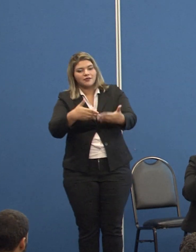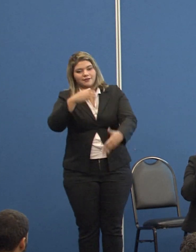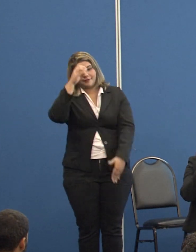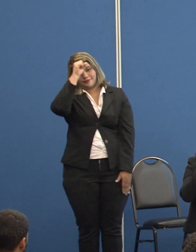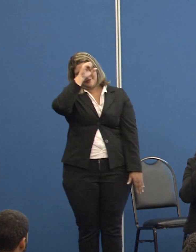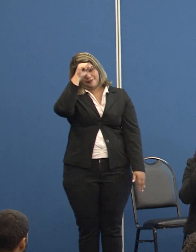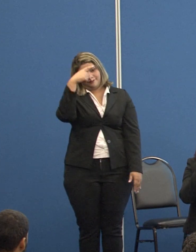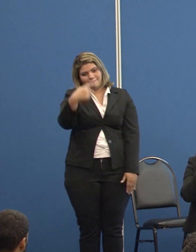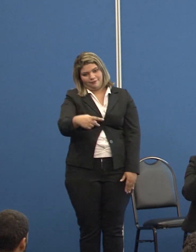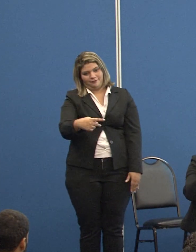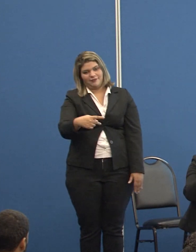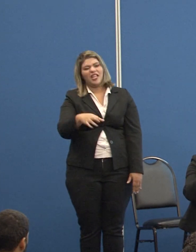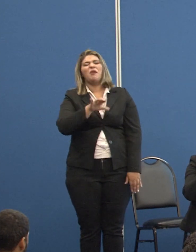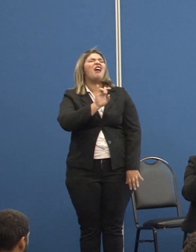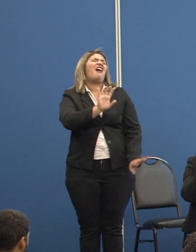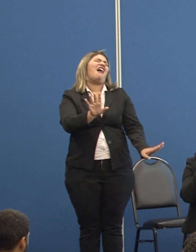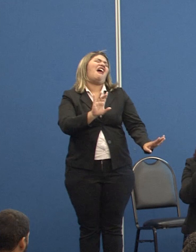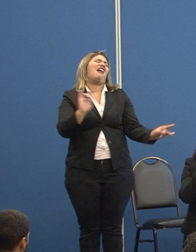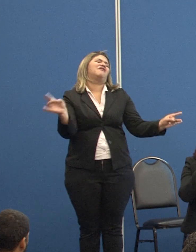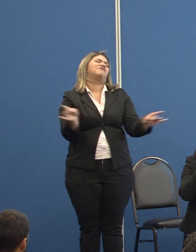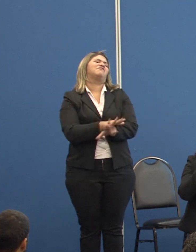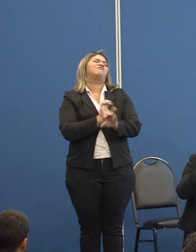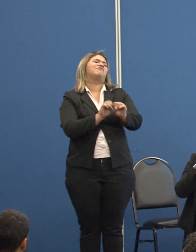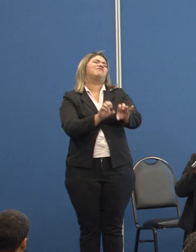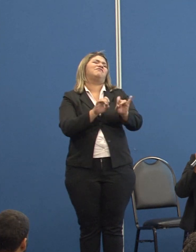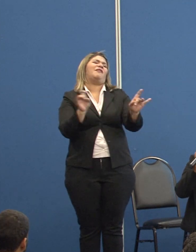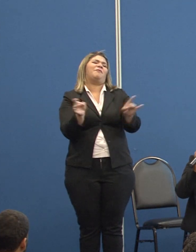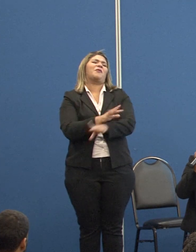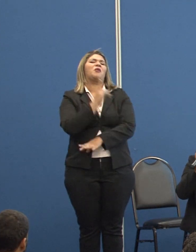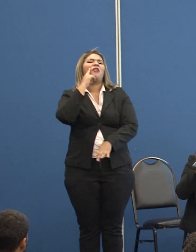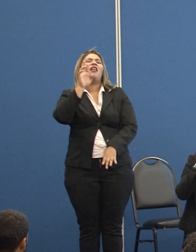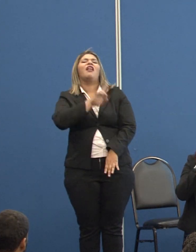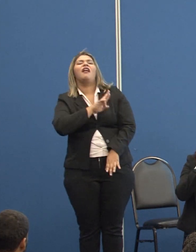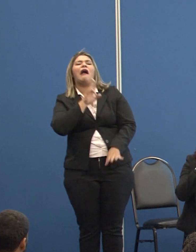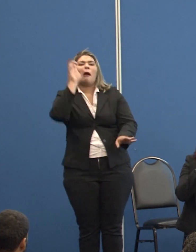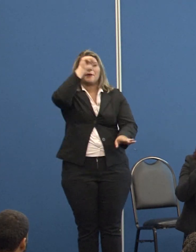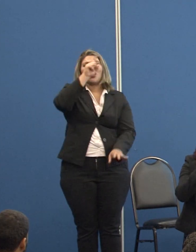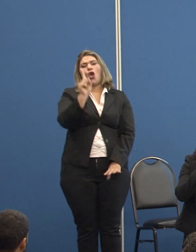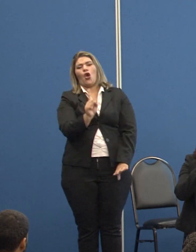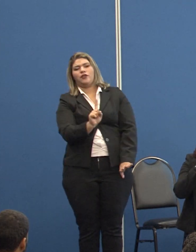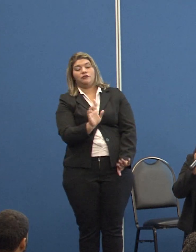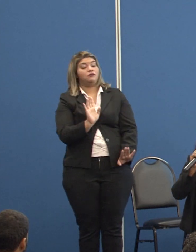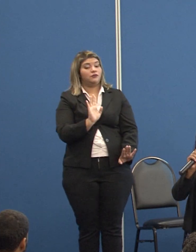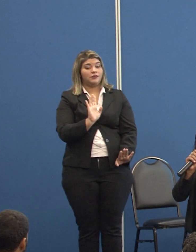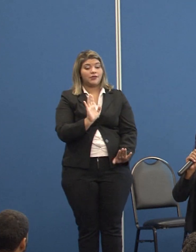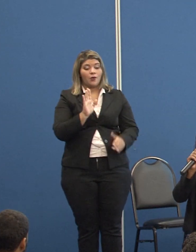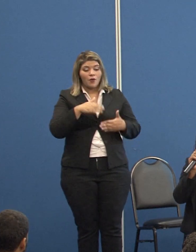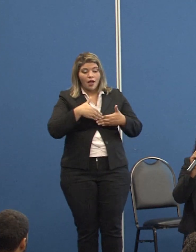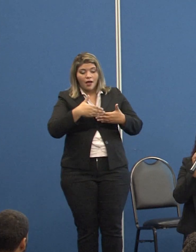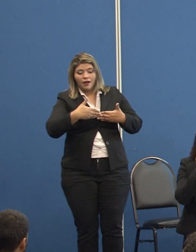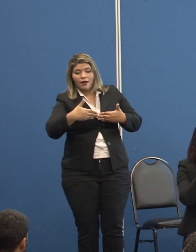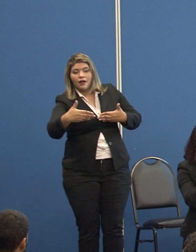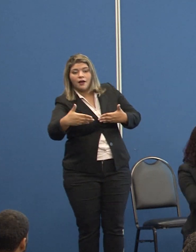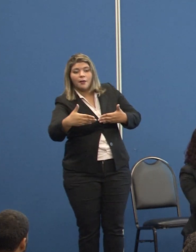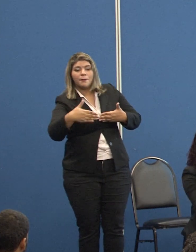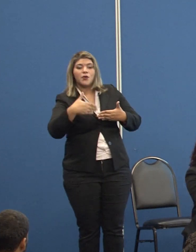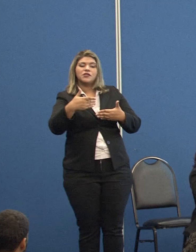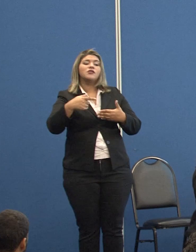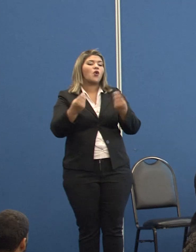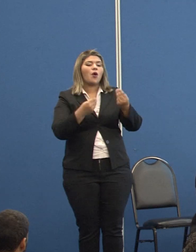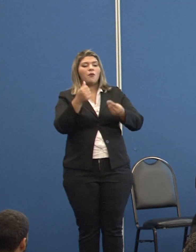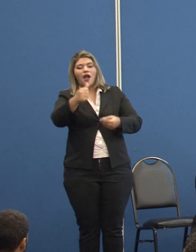só a finalização do que aprendeu ou que não aprendeu, mas quais as informações que eles vão nos trazer ao longo desse processo.